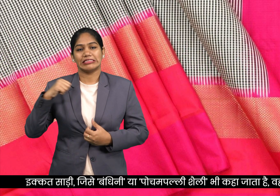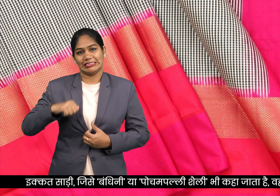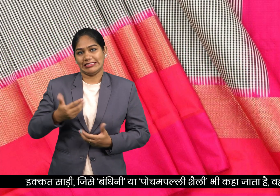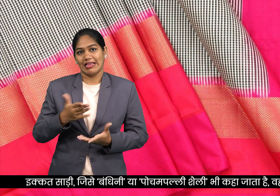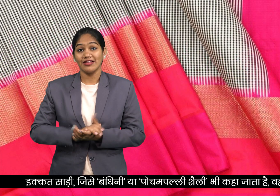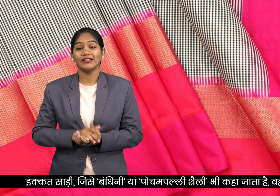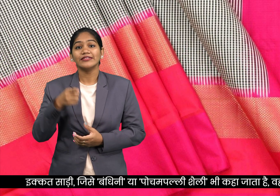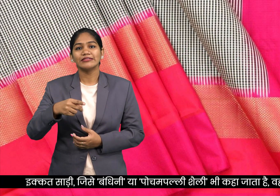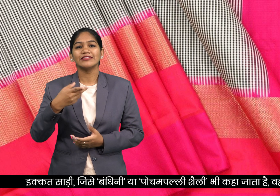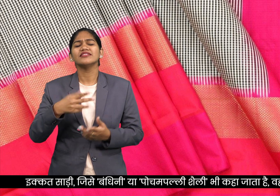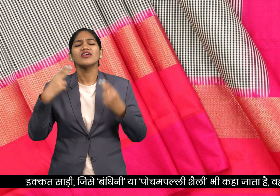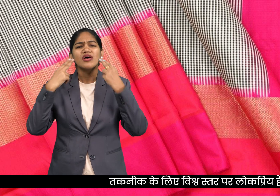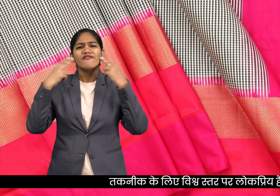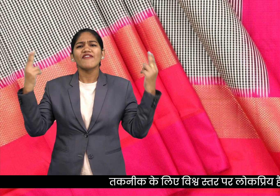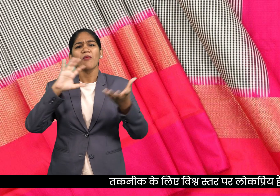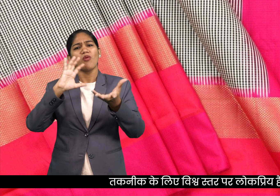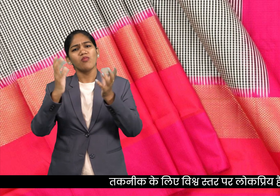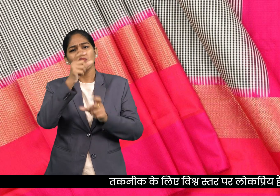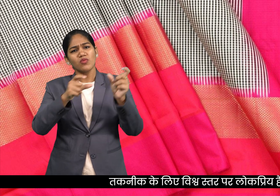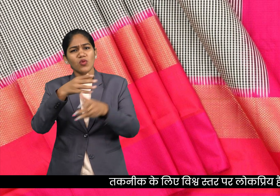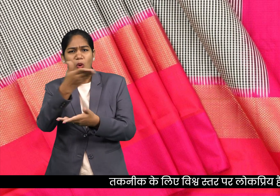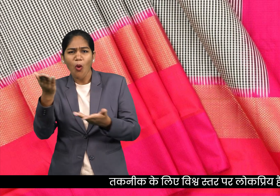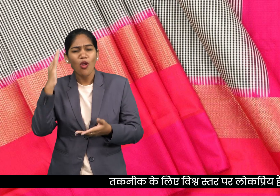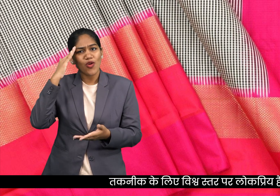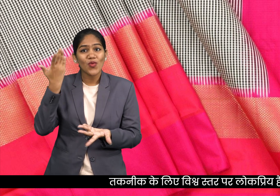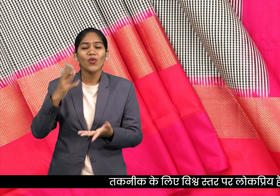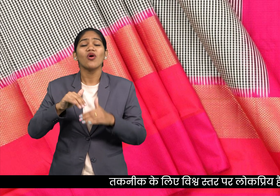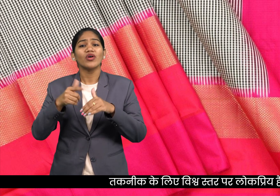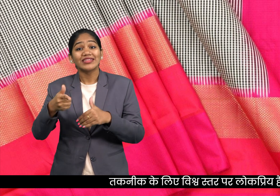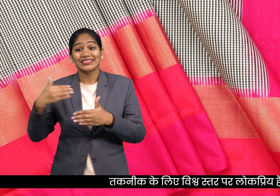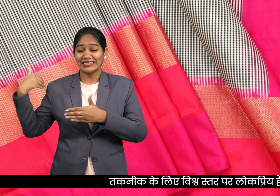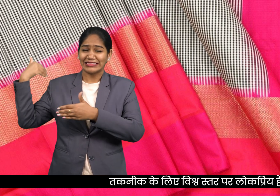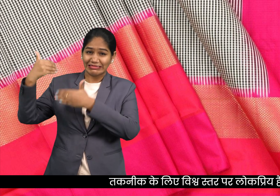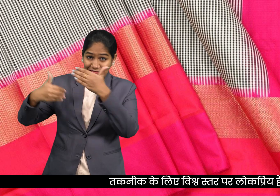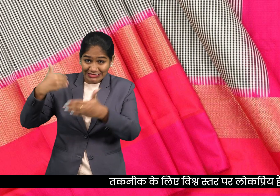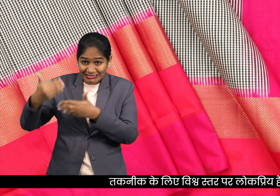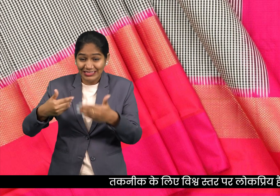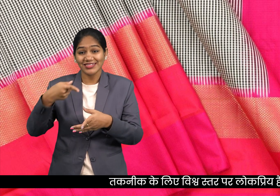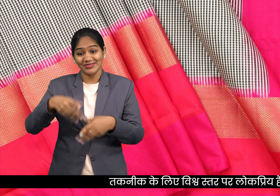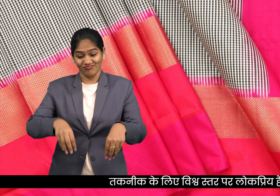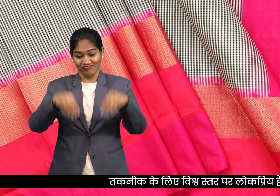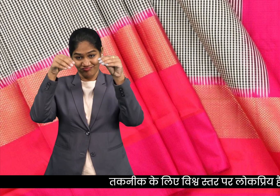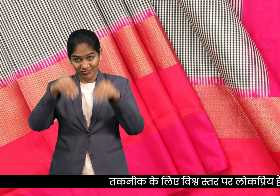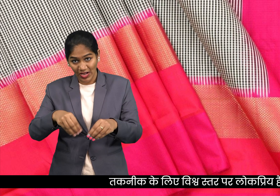वह अपनी पारंपरिक रंगाई तकनीक के लिए भी विश्व स्तर पर लोकप्रिय है।